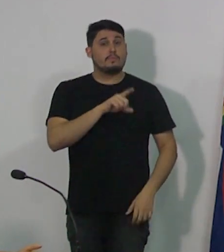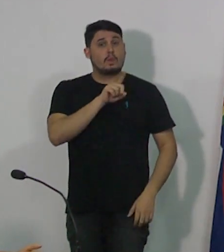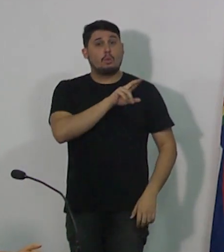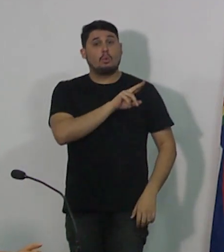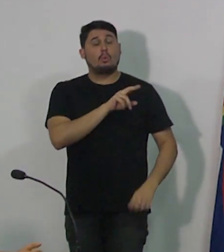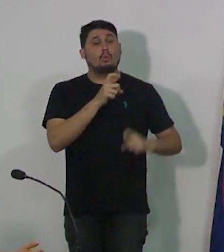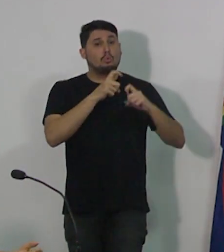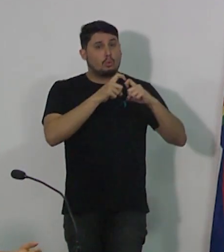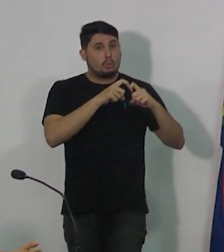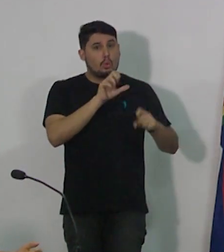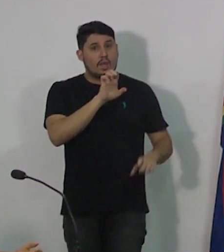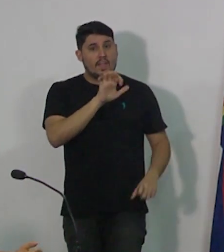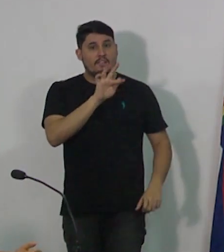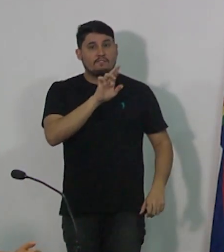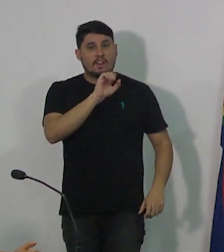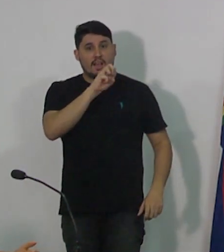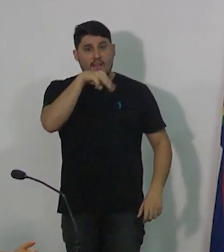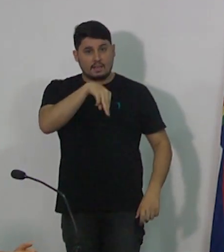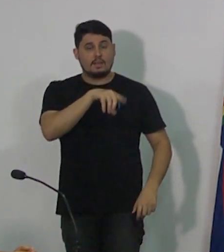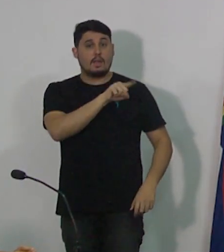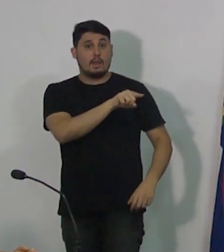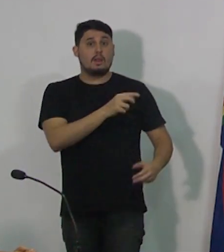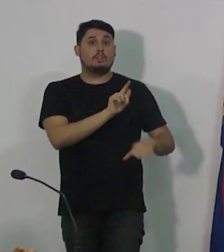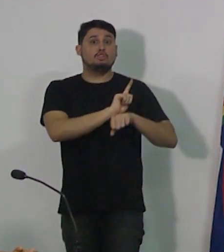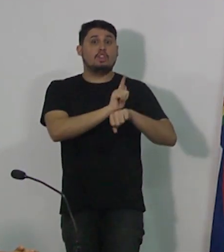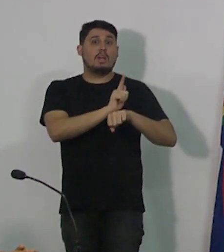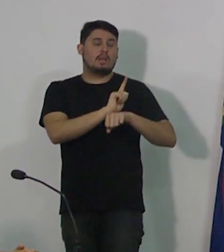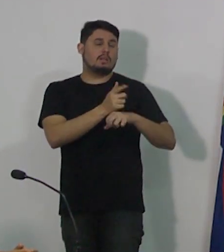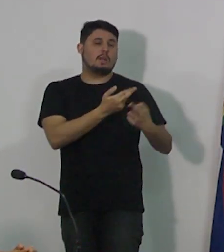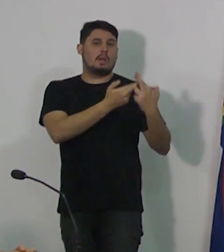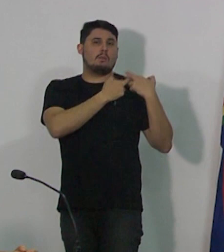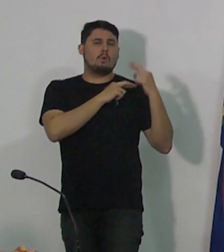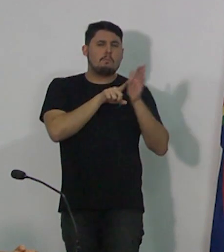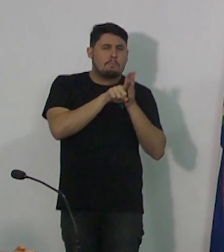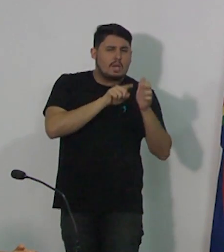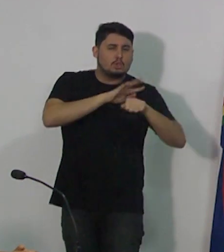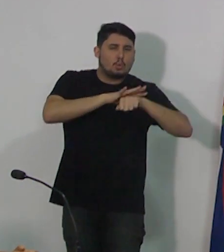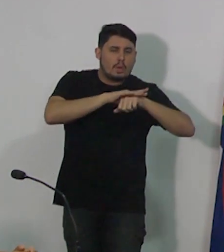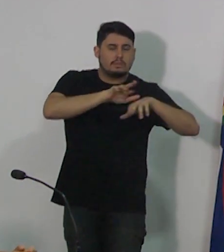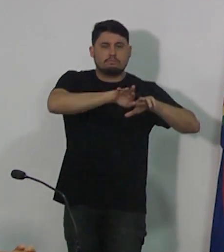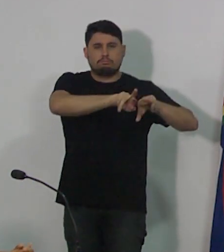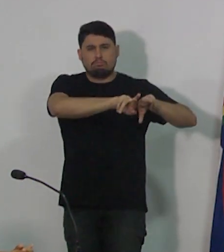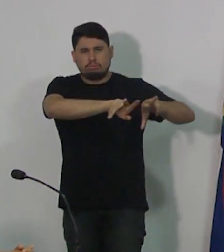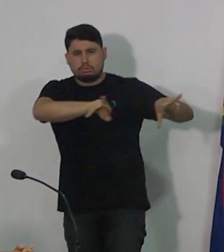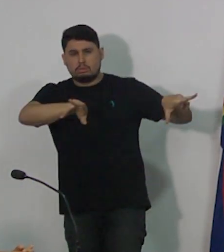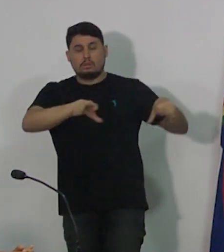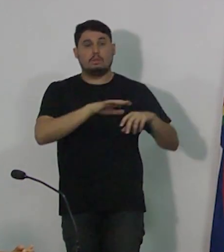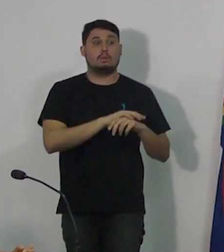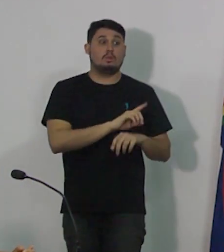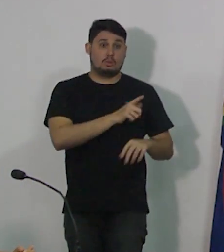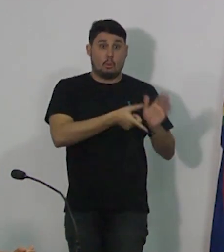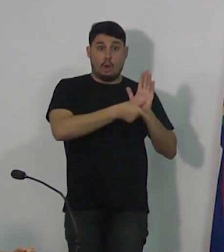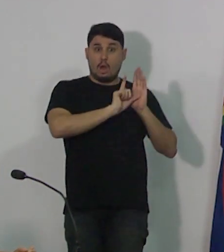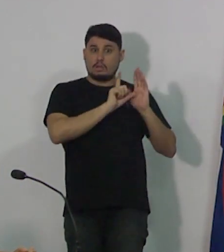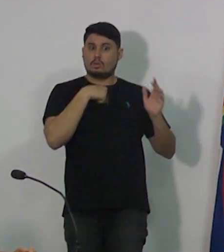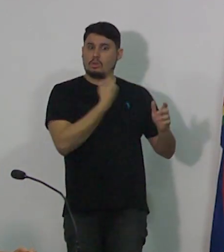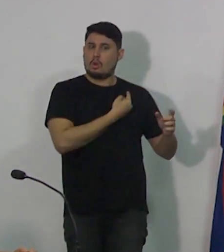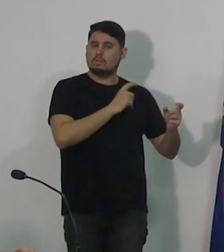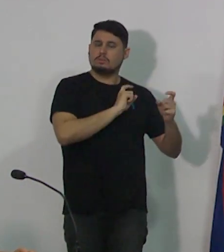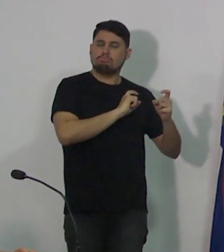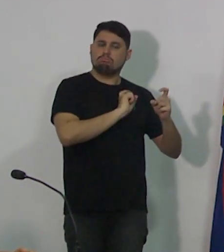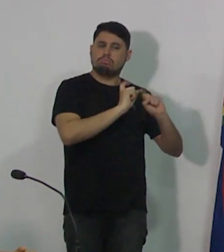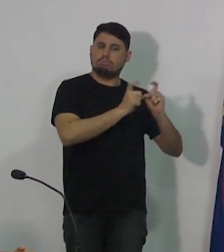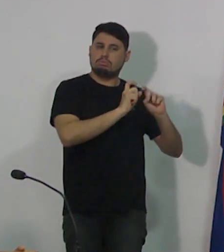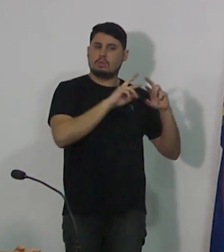vigilância epidemiológica. Agora há pouco a gente estava inclusive em reunião com os hospitais privados aqui da cidade para que a gente mantenha uma conexão